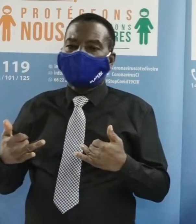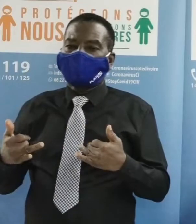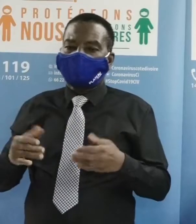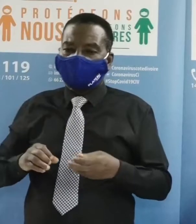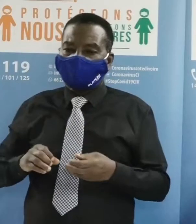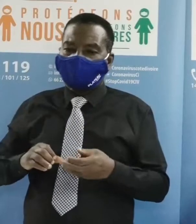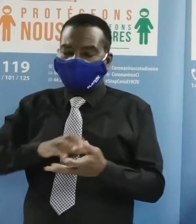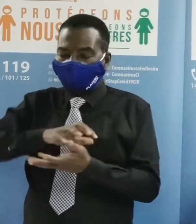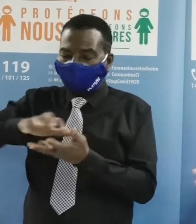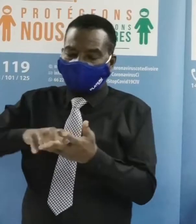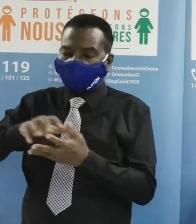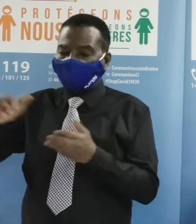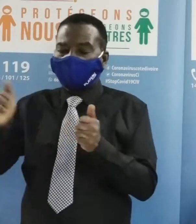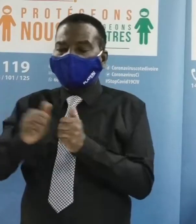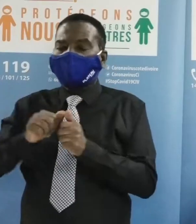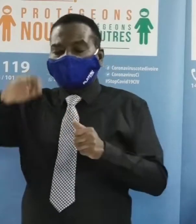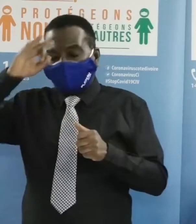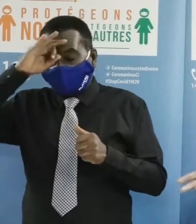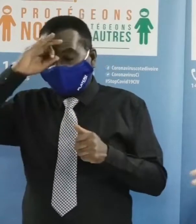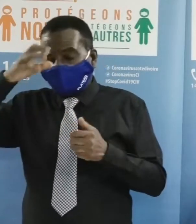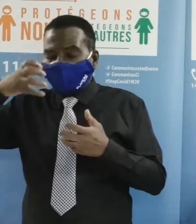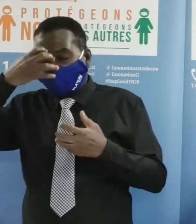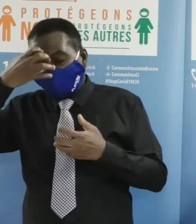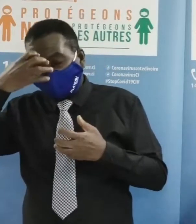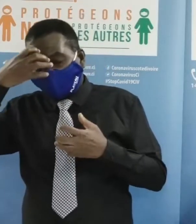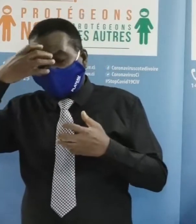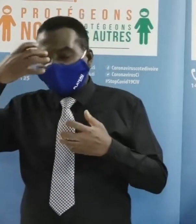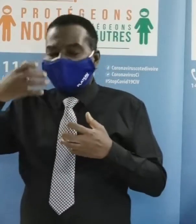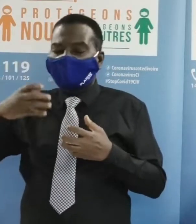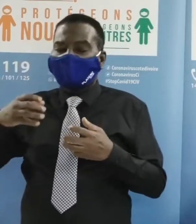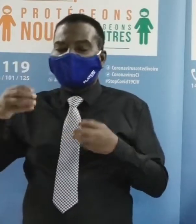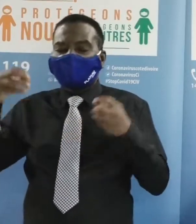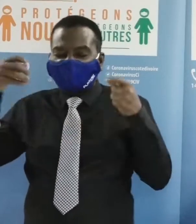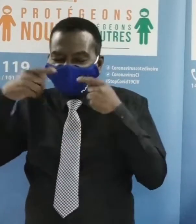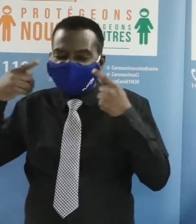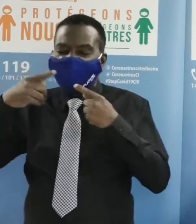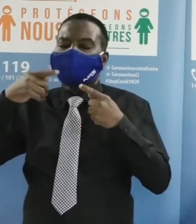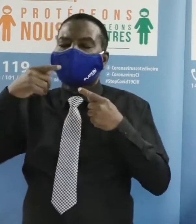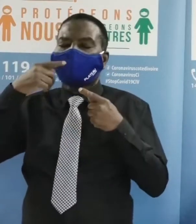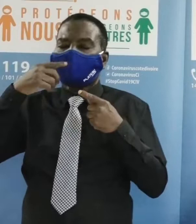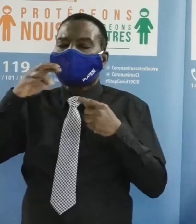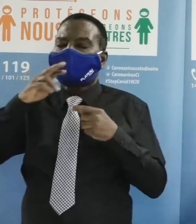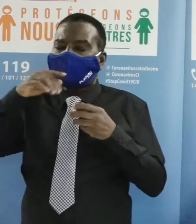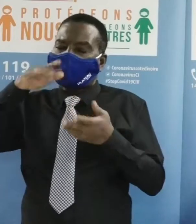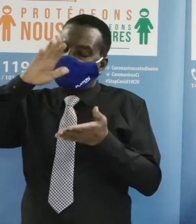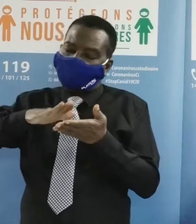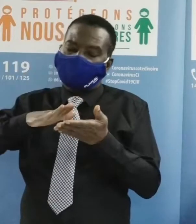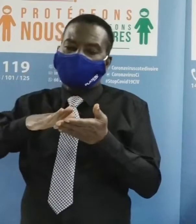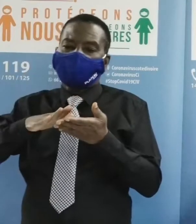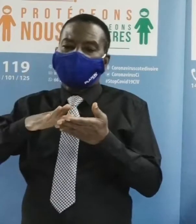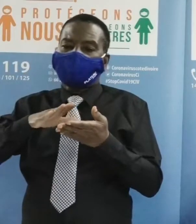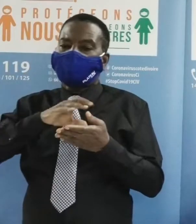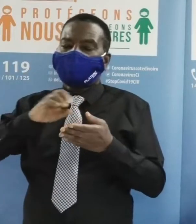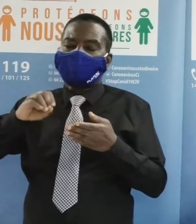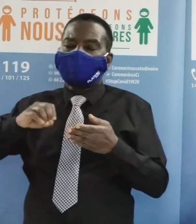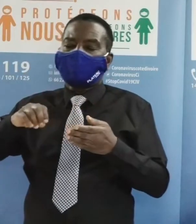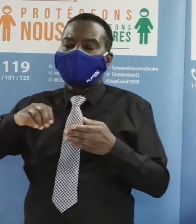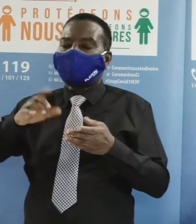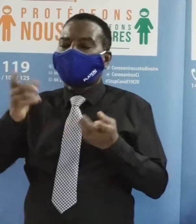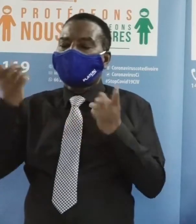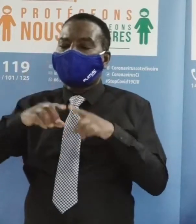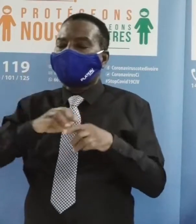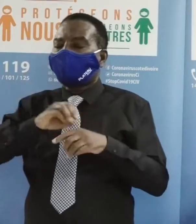confusion avec les scènes grippe saisonnière le petit rhume sont moindres sauf que quand on va au